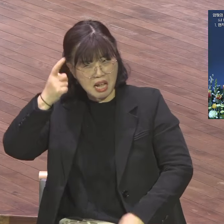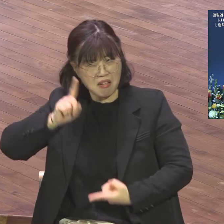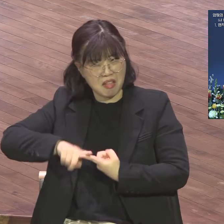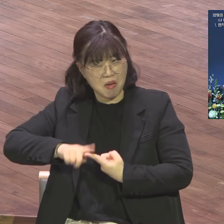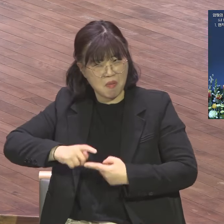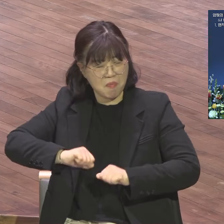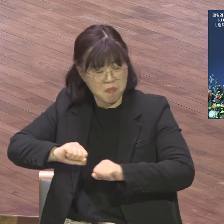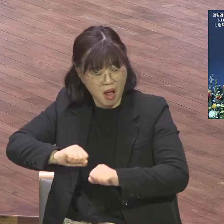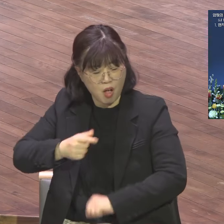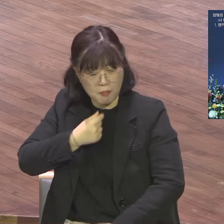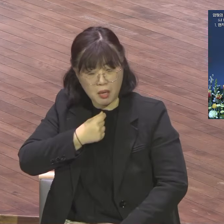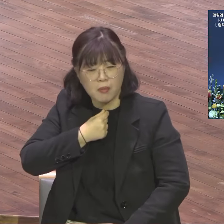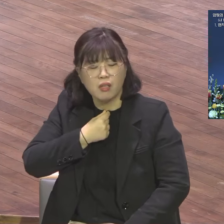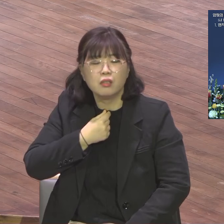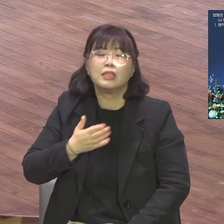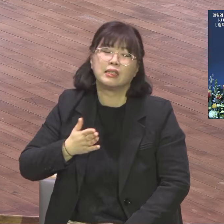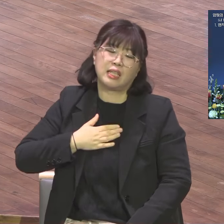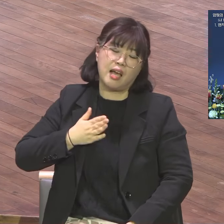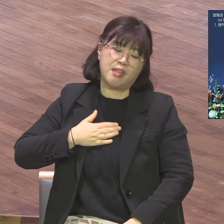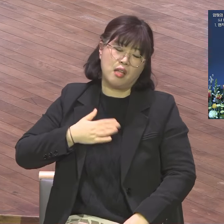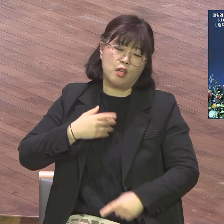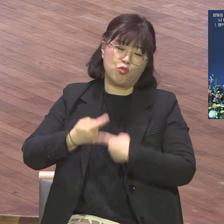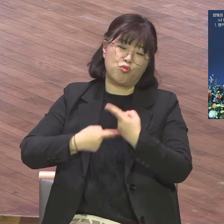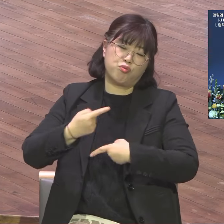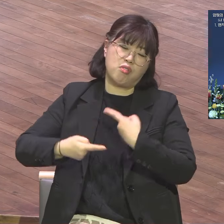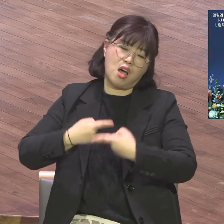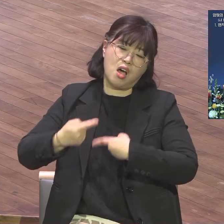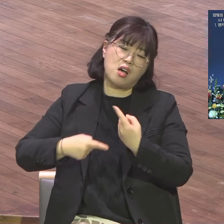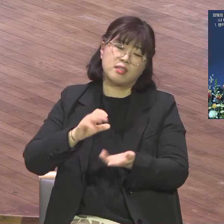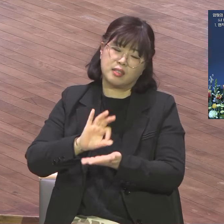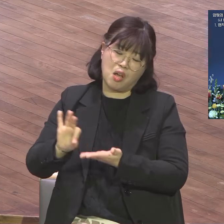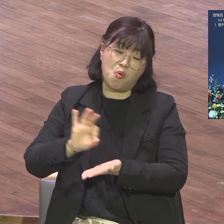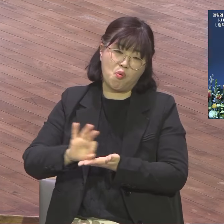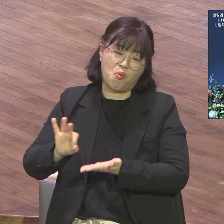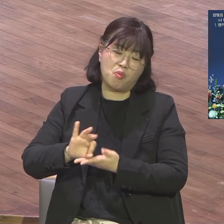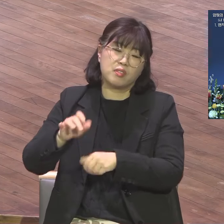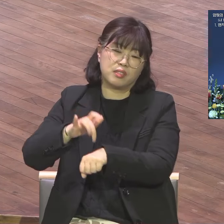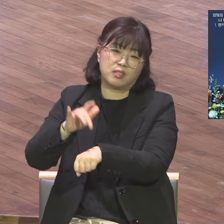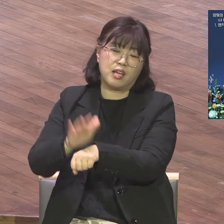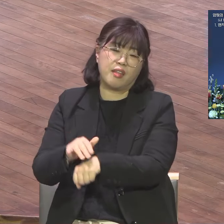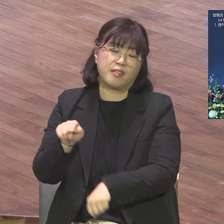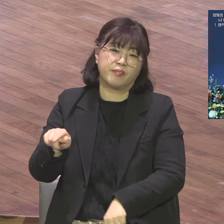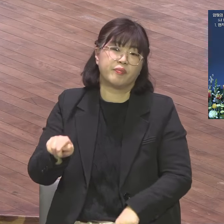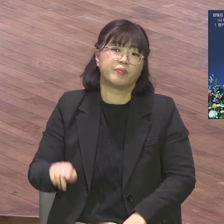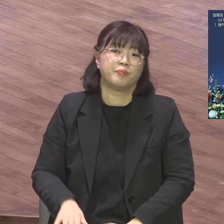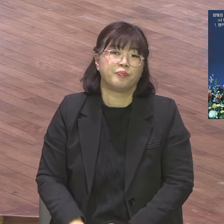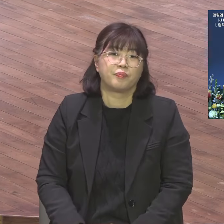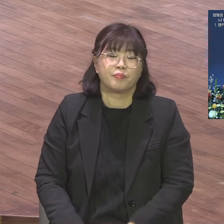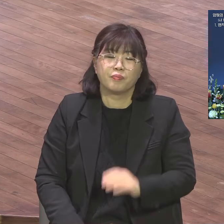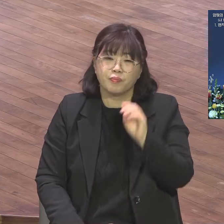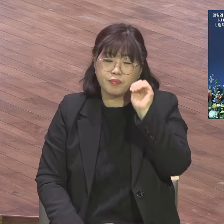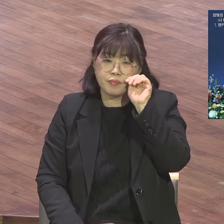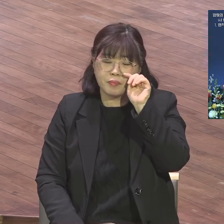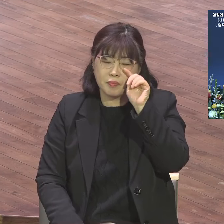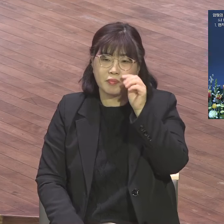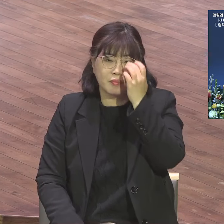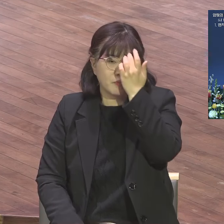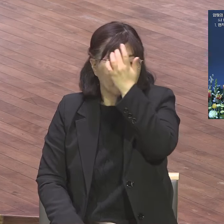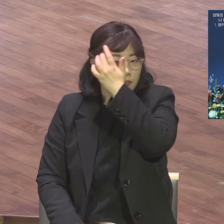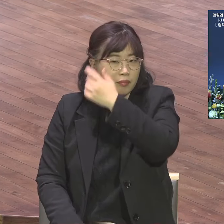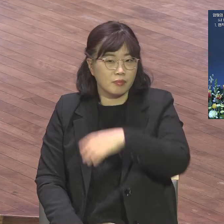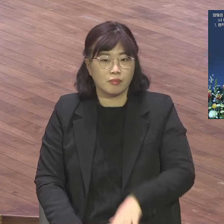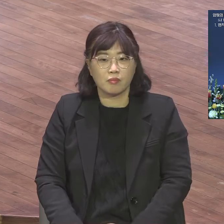생각은 이런 잘못된 영적 흐름을 타게 되면 어떻게 되느냐? 어떻게 되느냐?